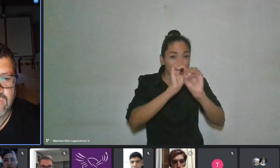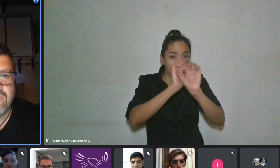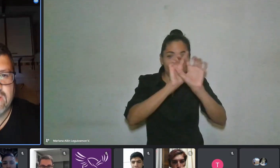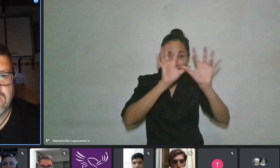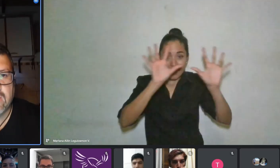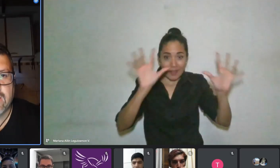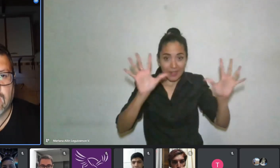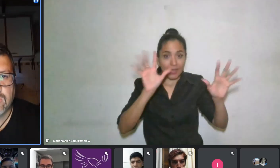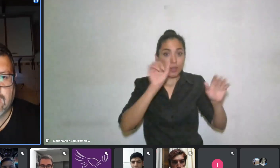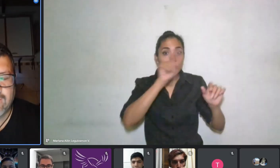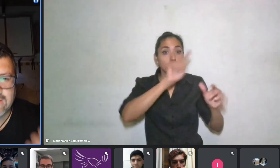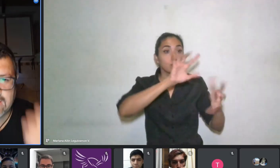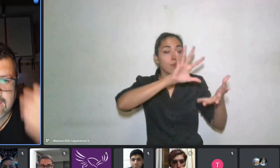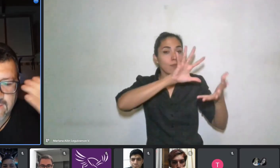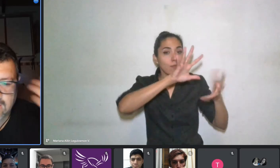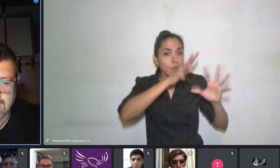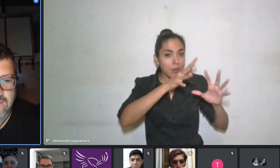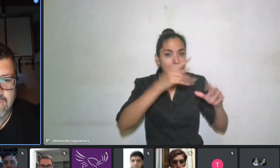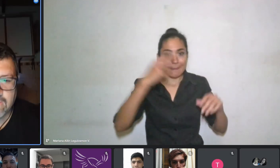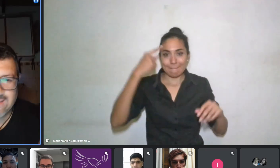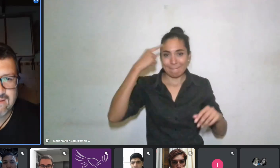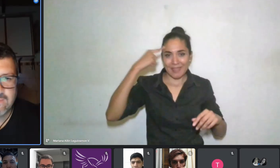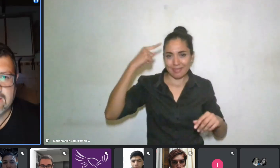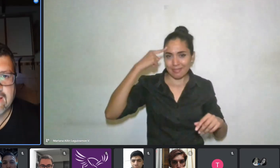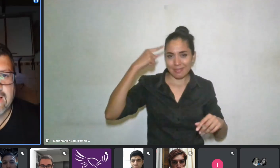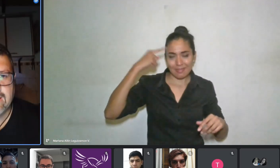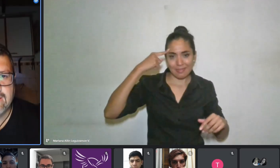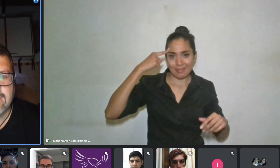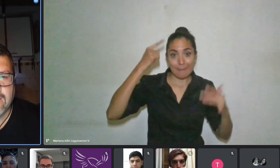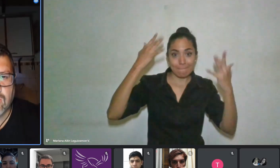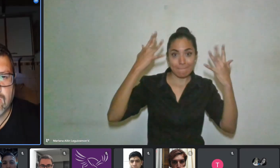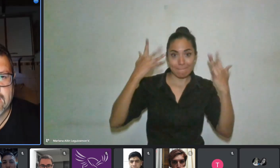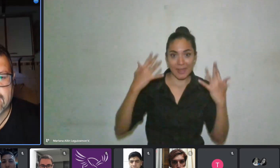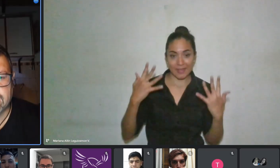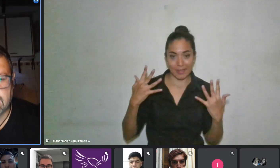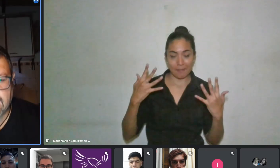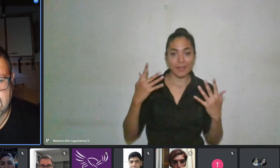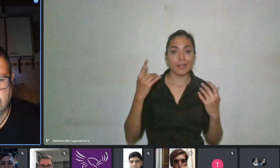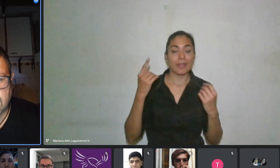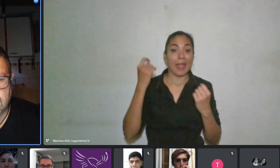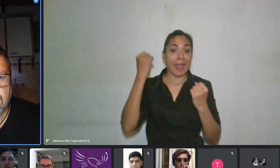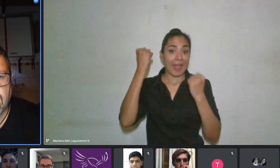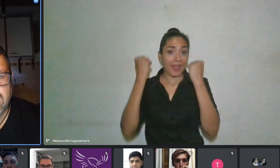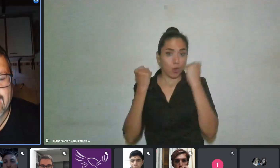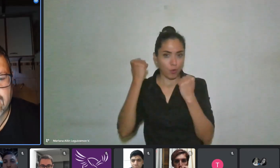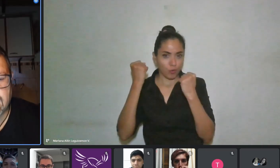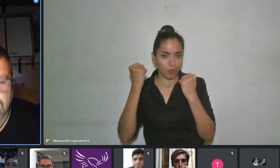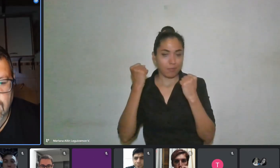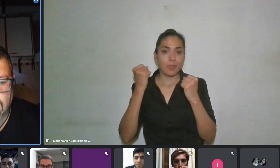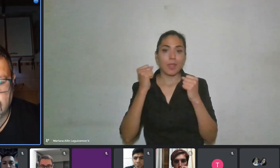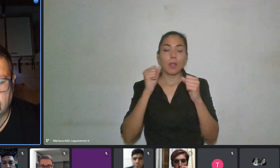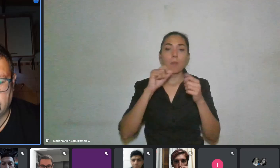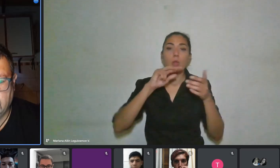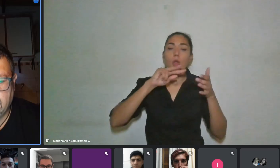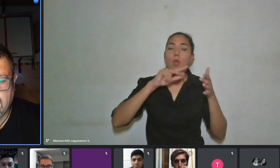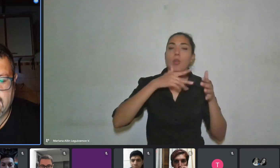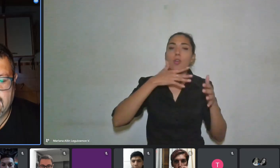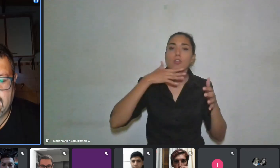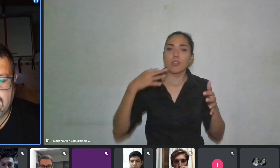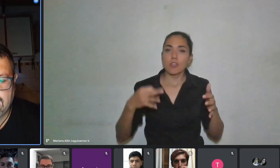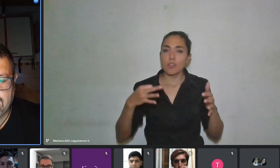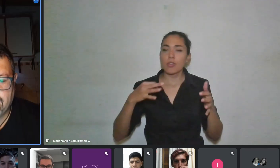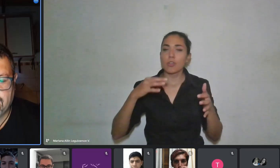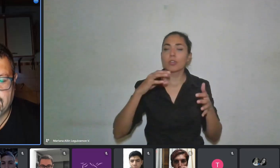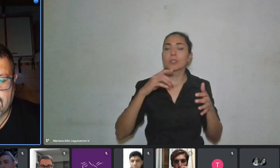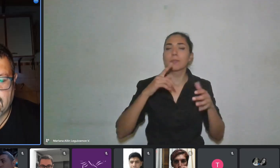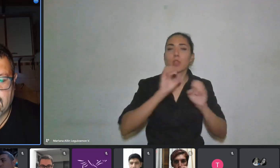sus definiciones, como toda mente matemática y económica, hace conceptos muy claros, muy cortos.